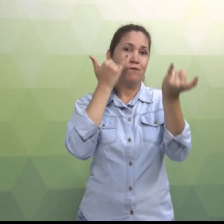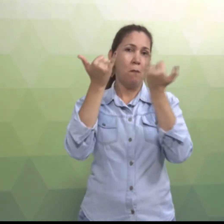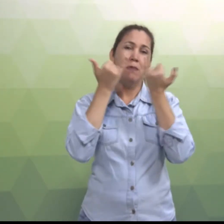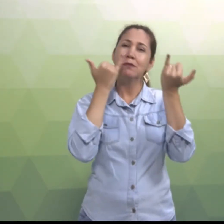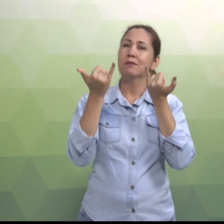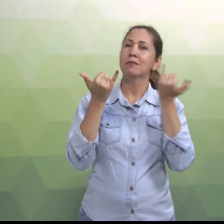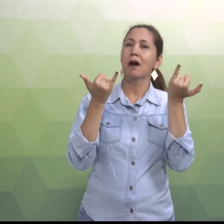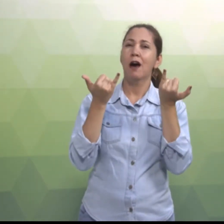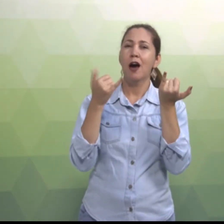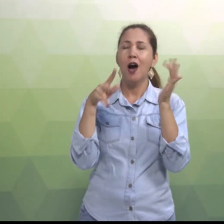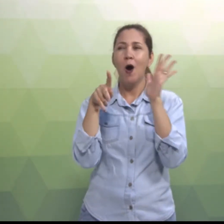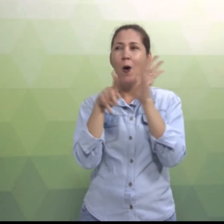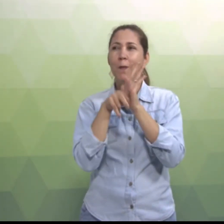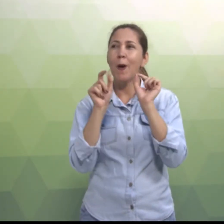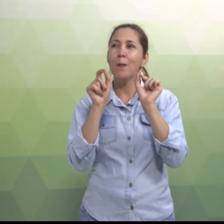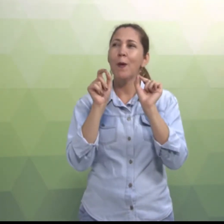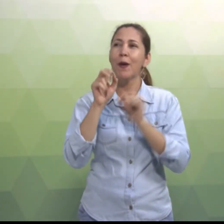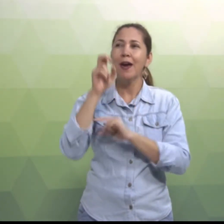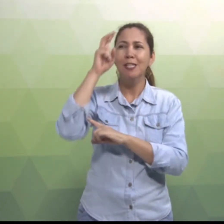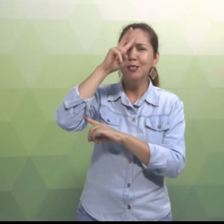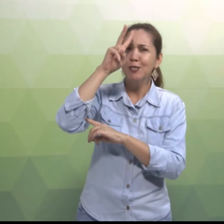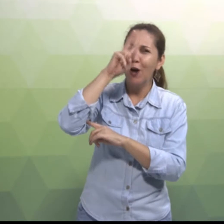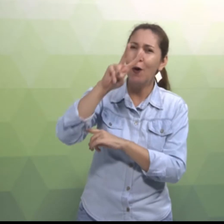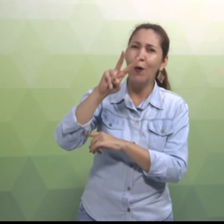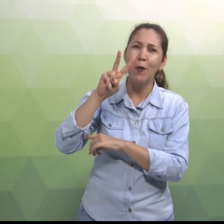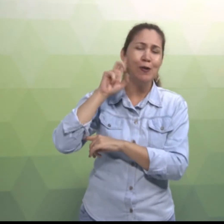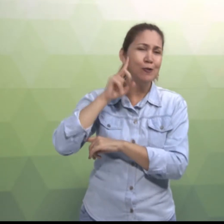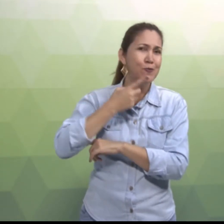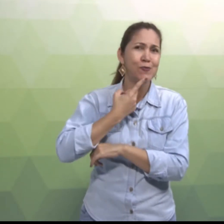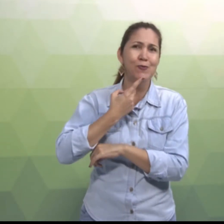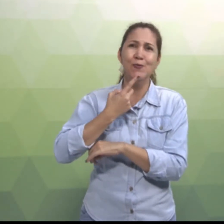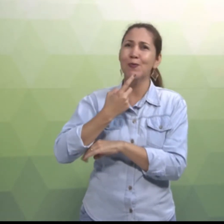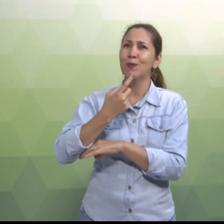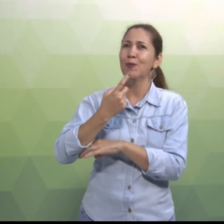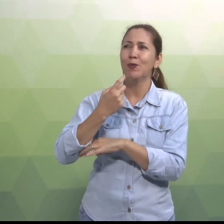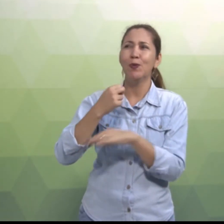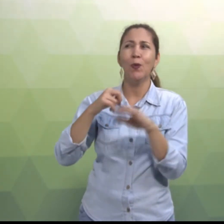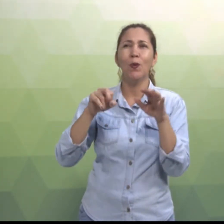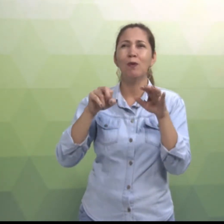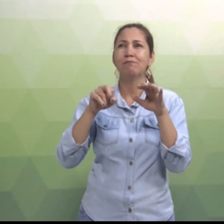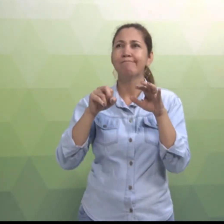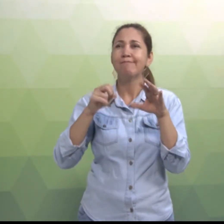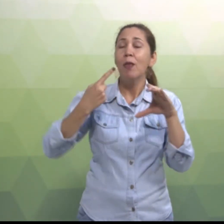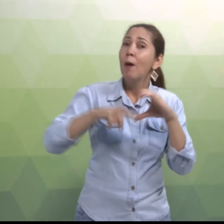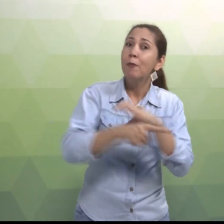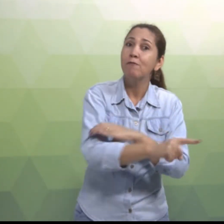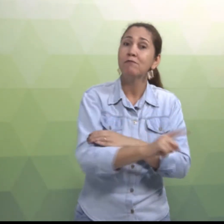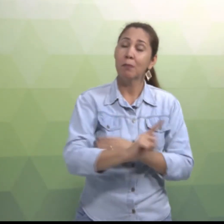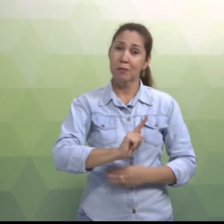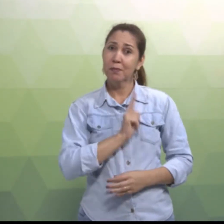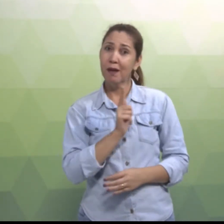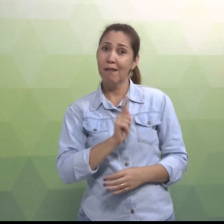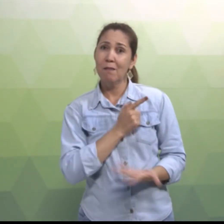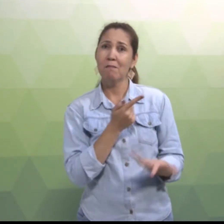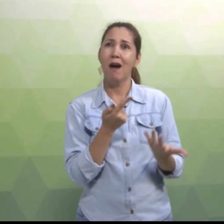Recebem informações, contam histórias relacionadas aos surdos, conhecem a gramática profunda da língua de